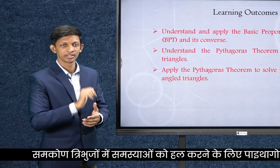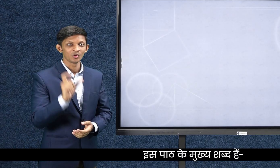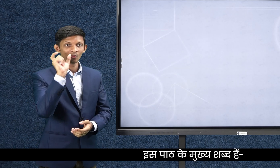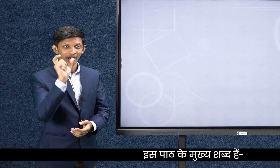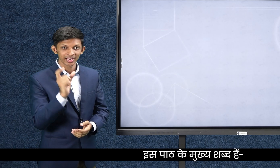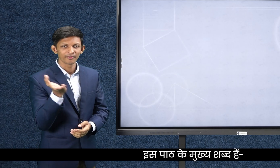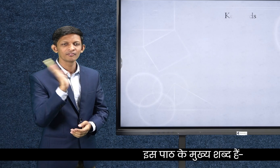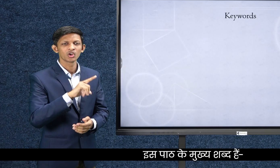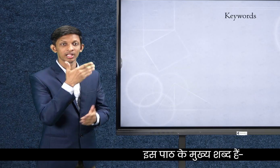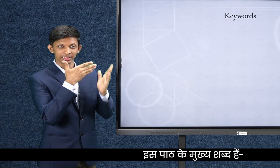इस पाठ के मुख्य शब्द हैं: